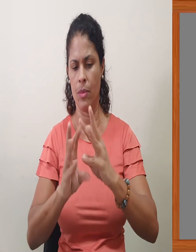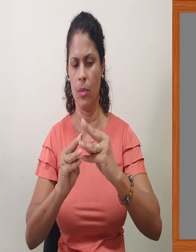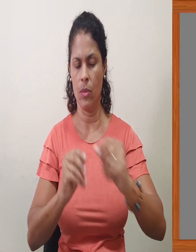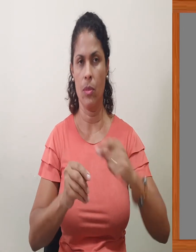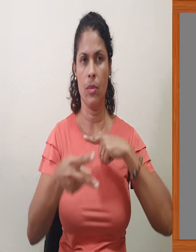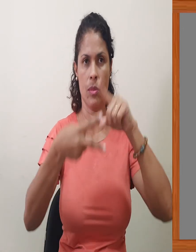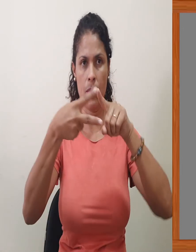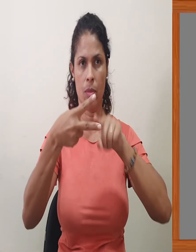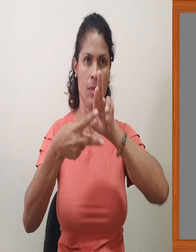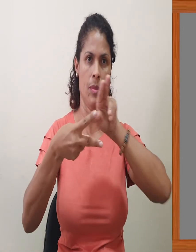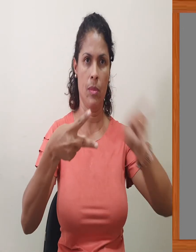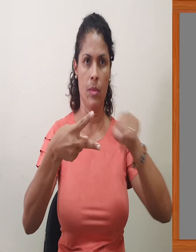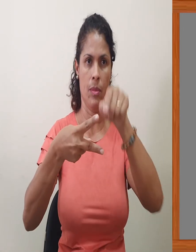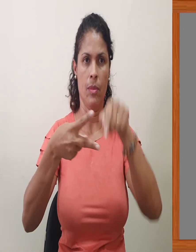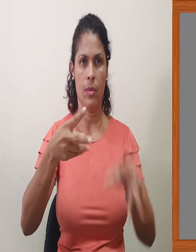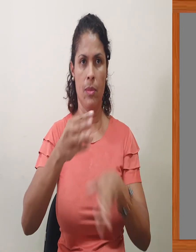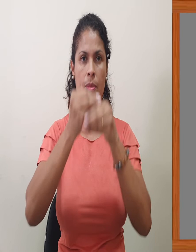Mecanismos da apoptose.